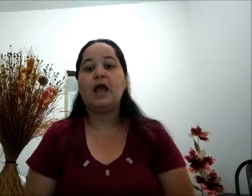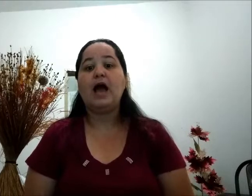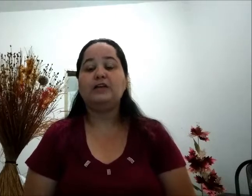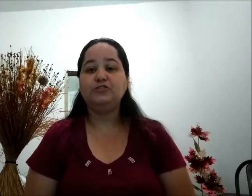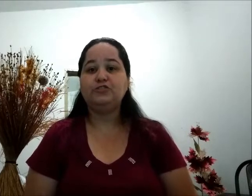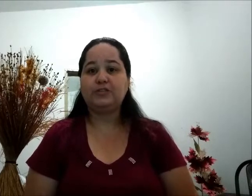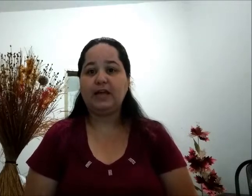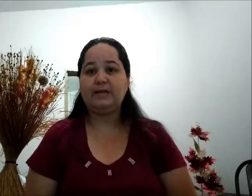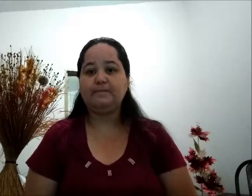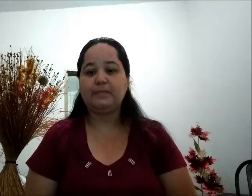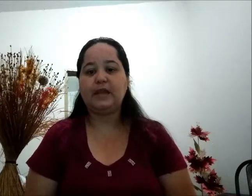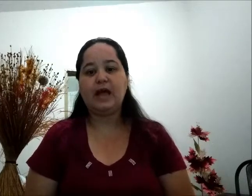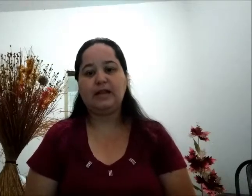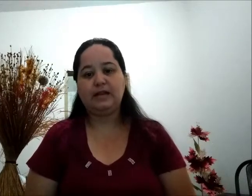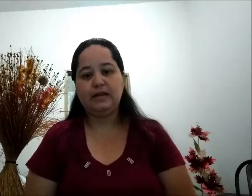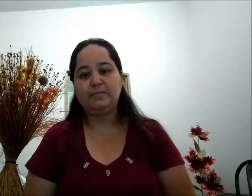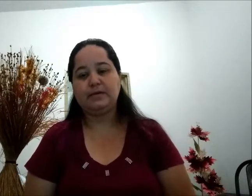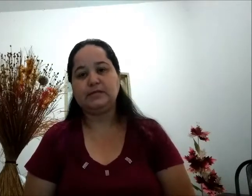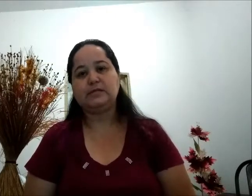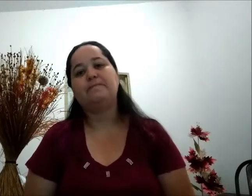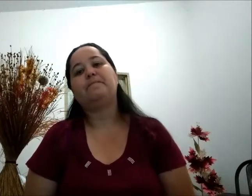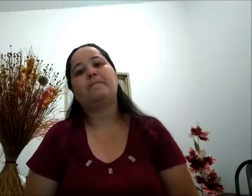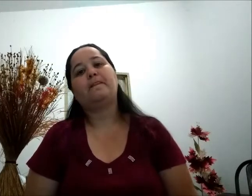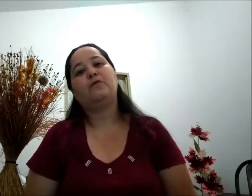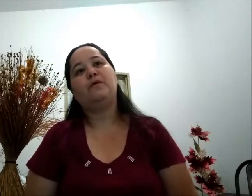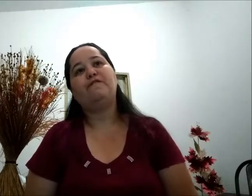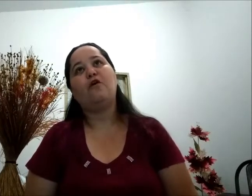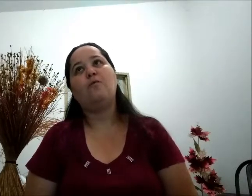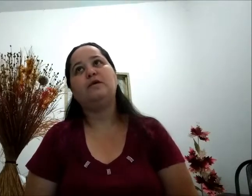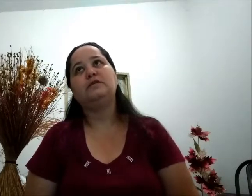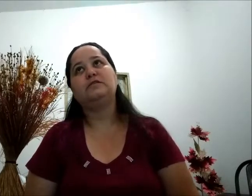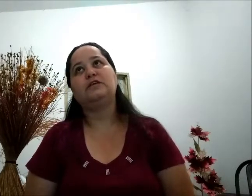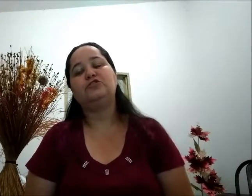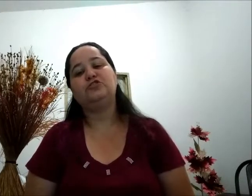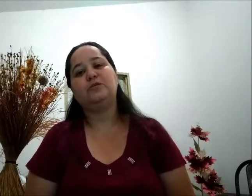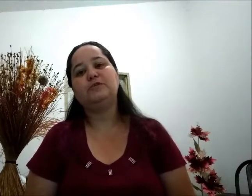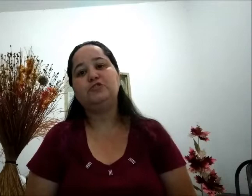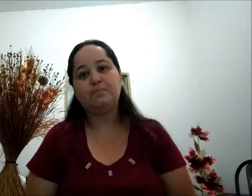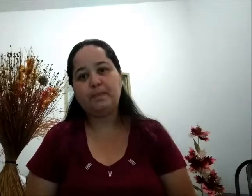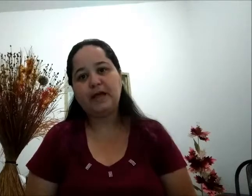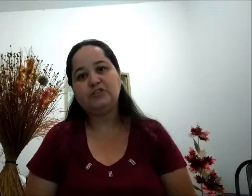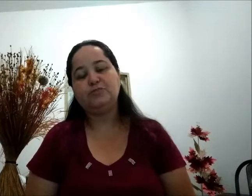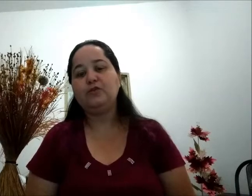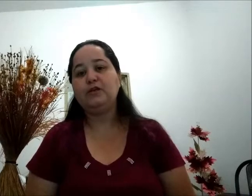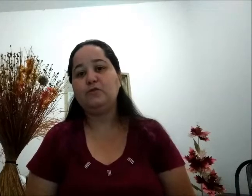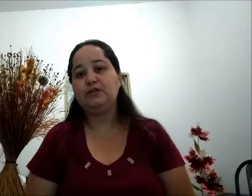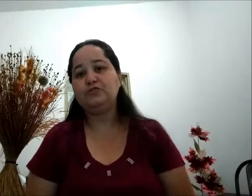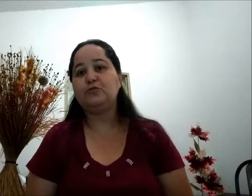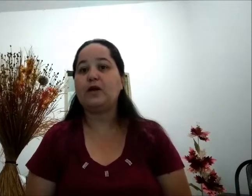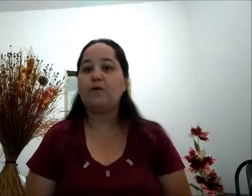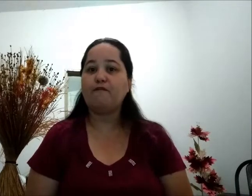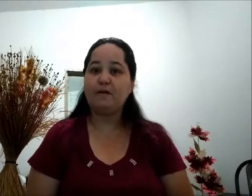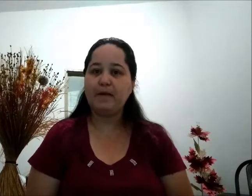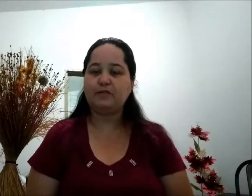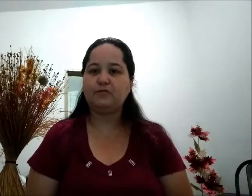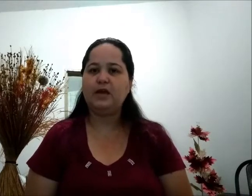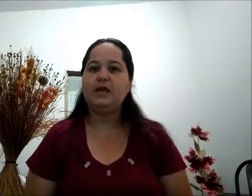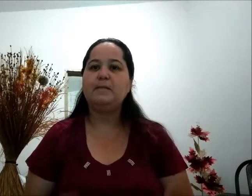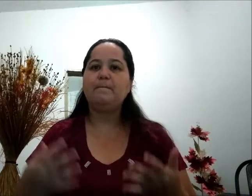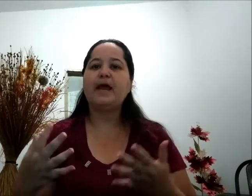a gente tem na Libras uma forma que a gente chama de empréstimo linguístico, que é o alfabeto.